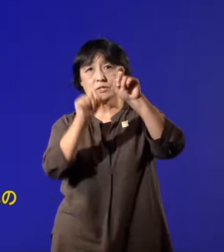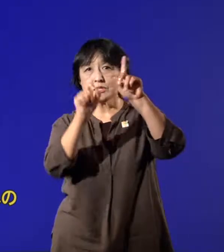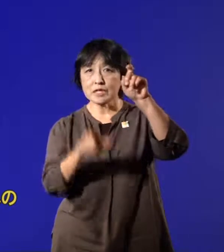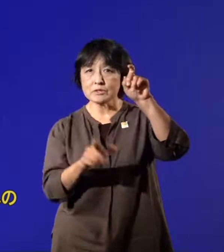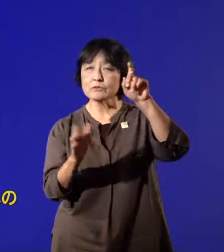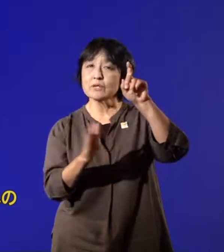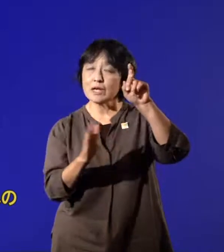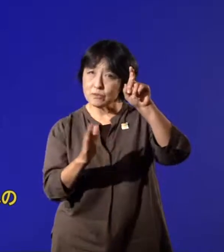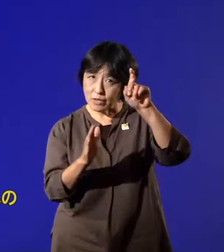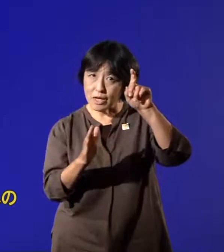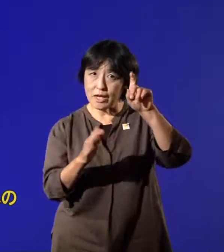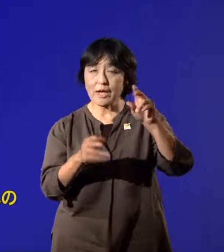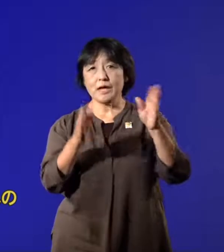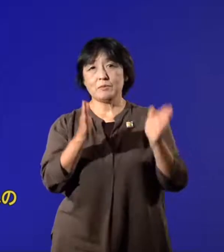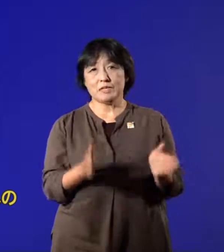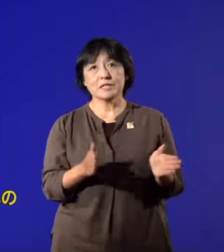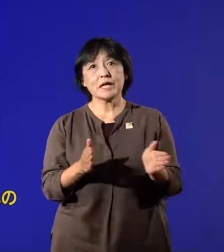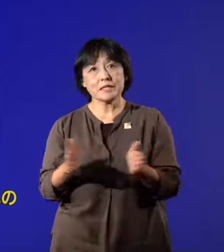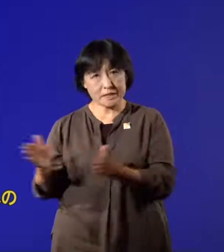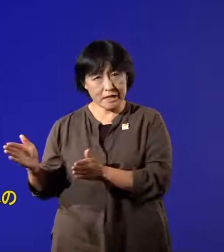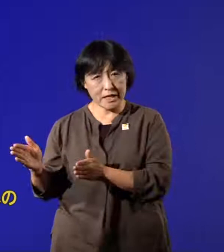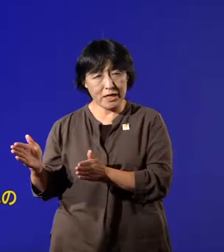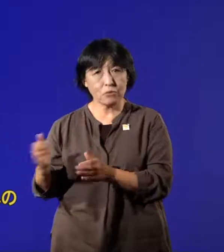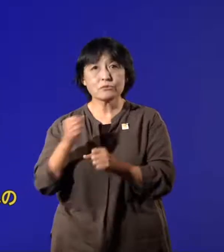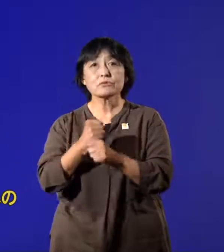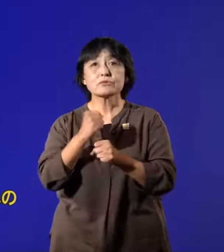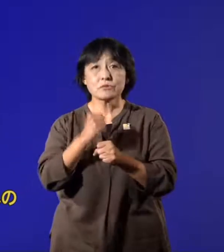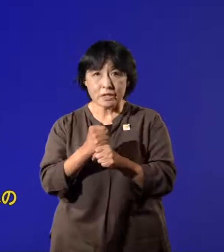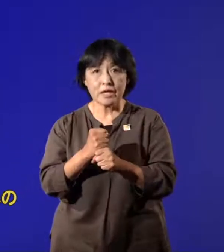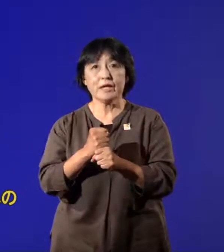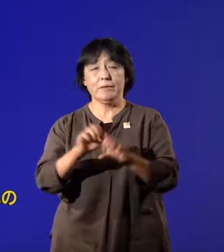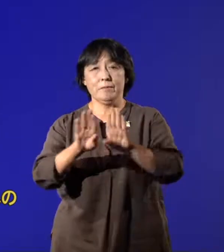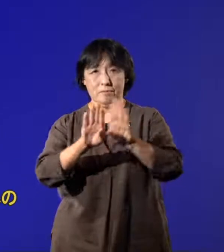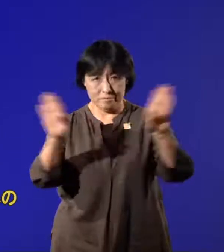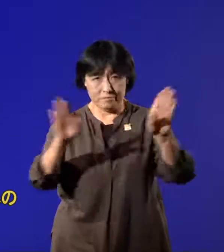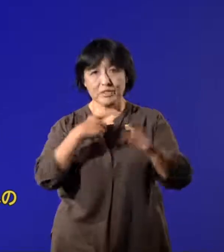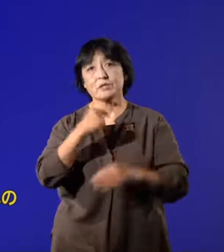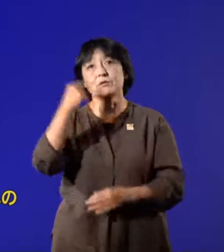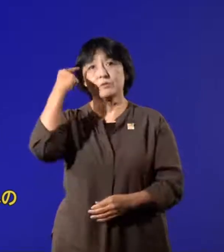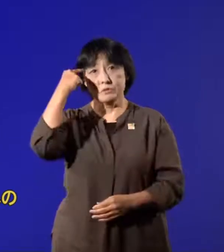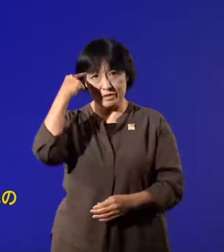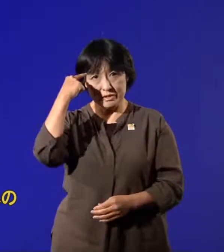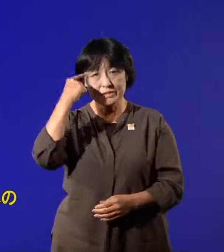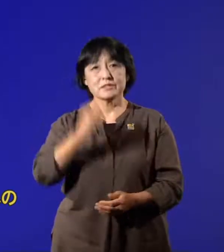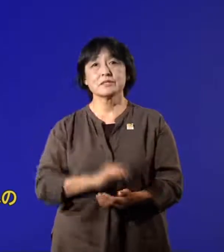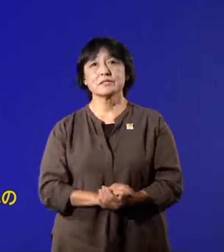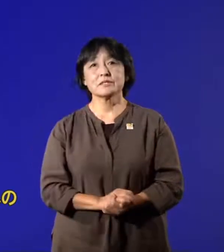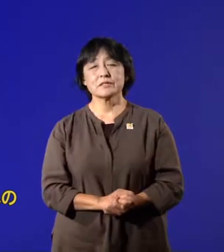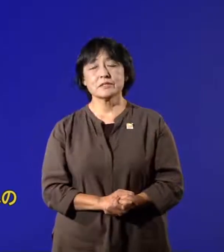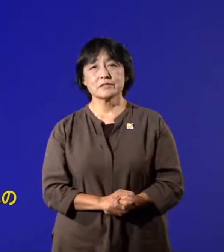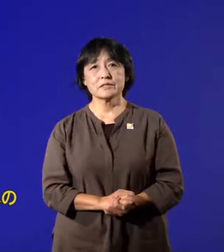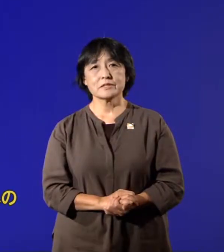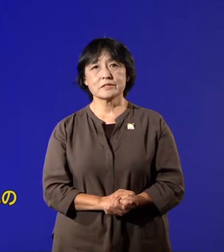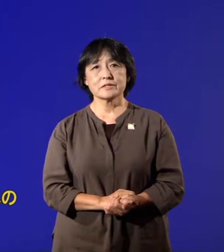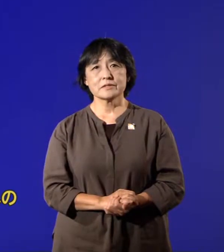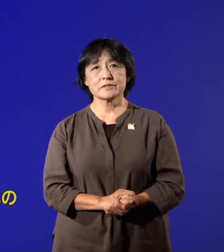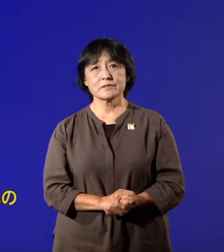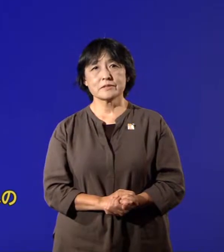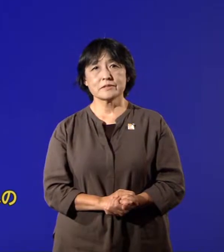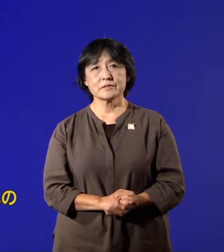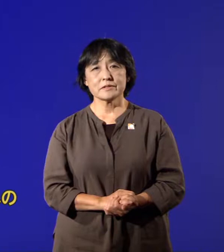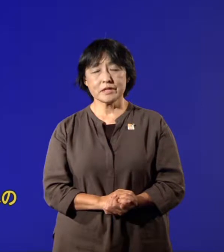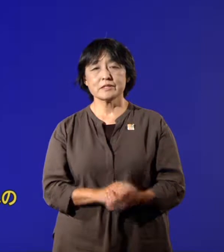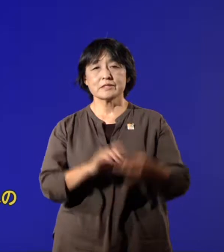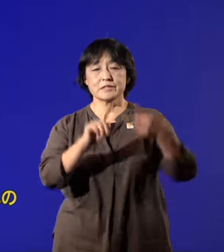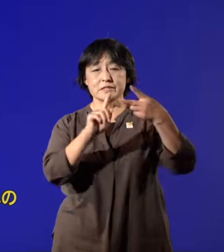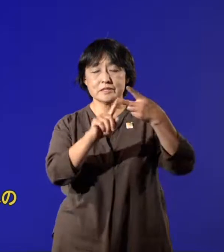ですね、体制を作って動き出せるように準備をしていきたいと、このように思っているところであります。 2